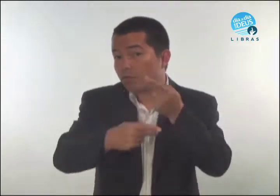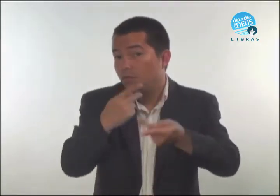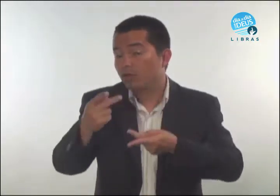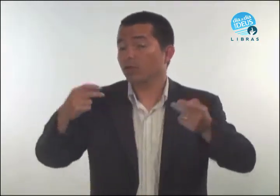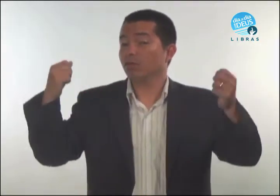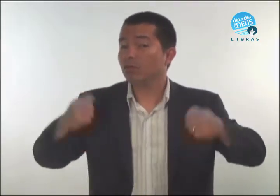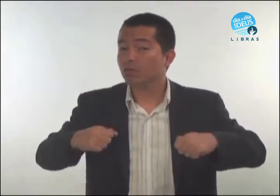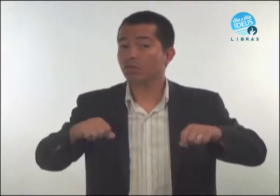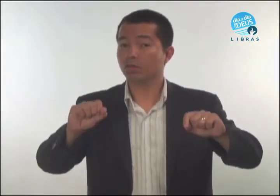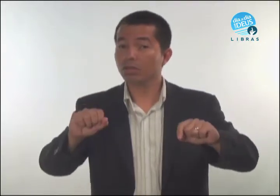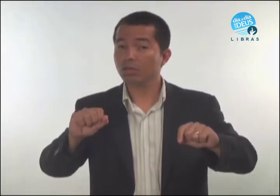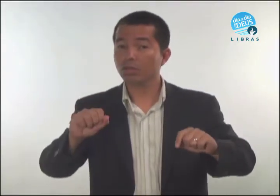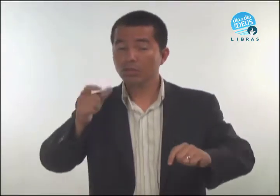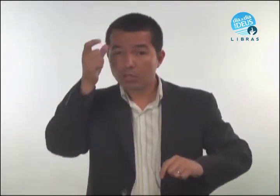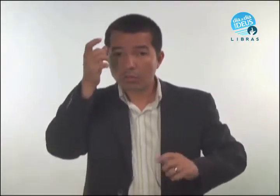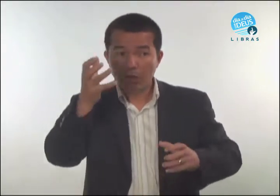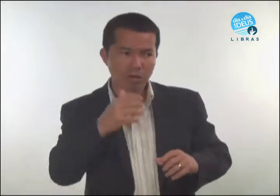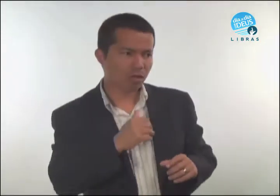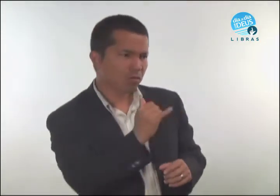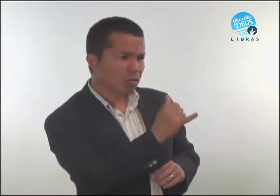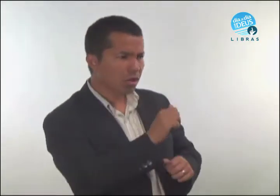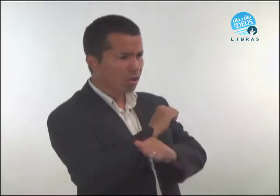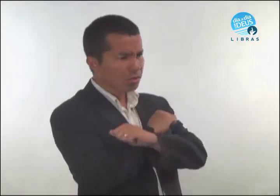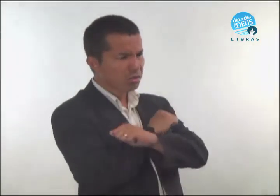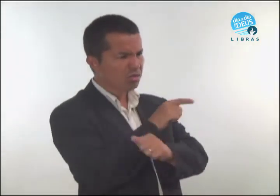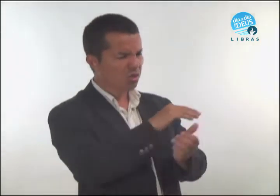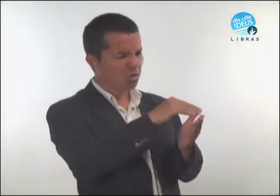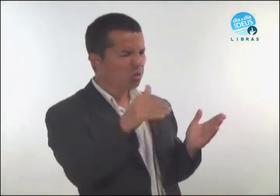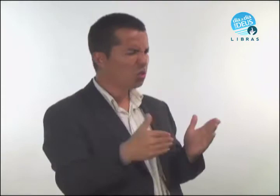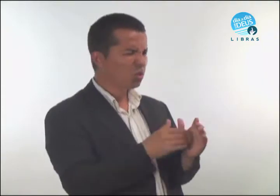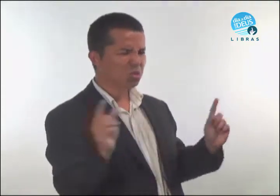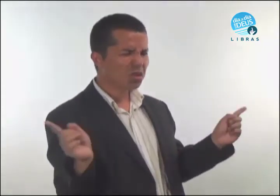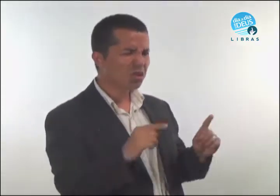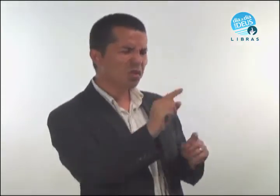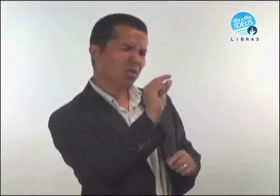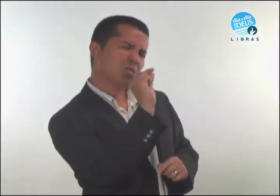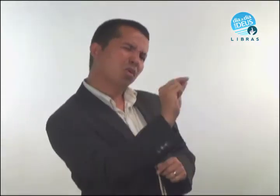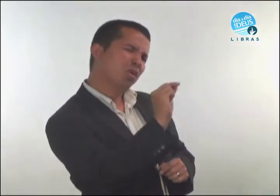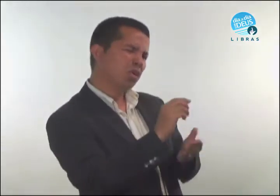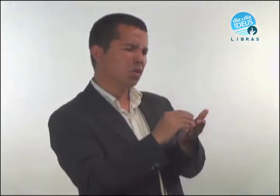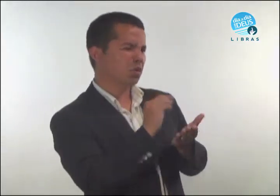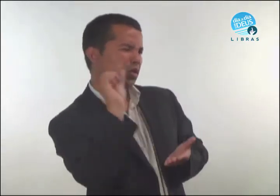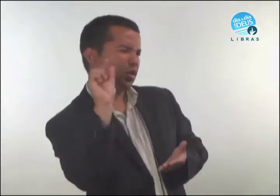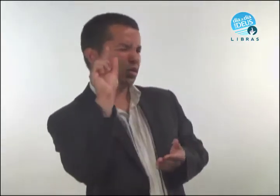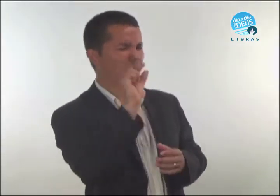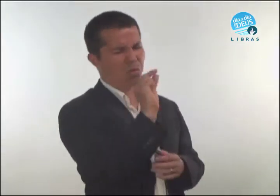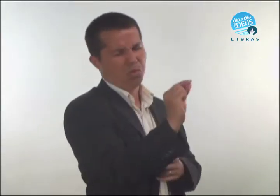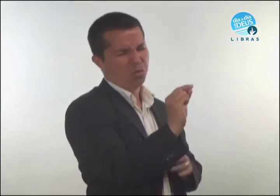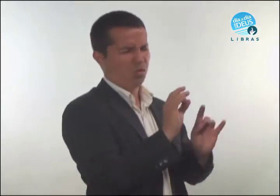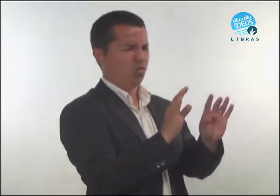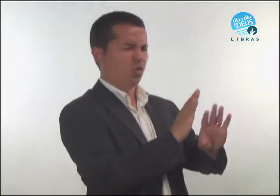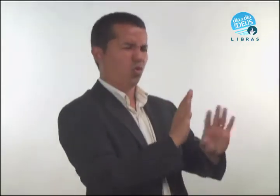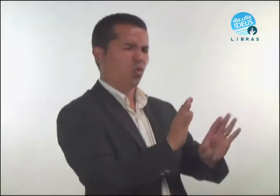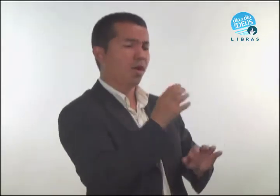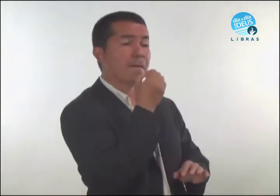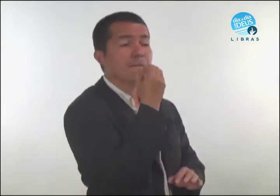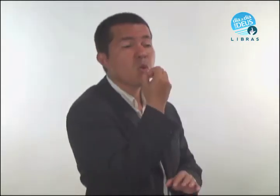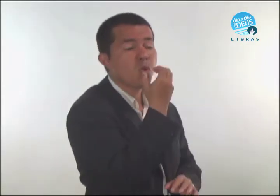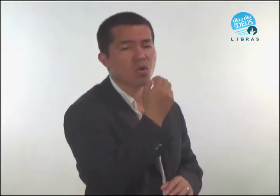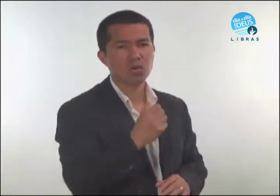tentar dizer o que disse para Ananias: Ananias, tudo para Deus é muito, dá só um pedaço que está bom.